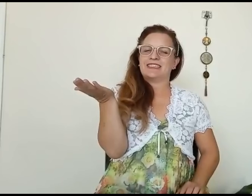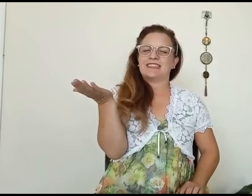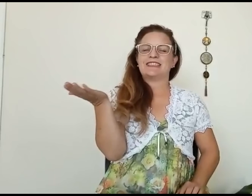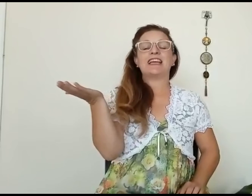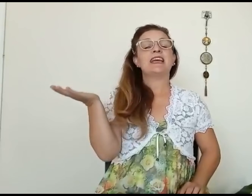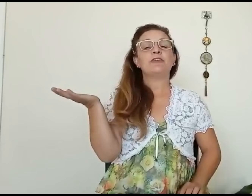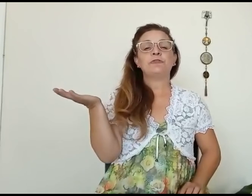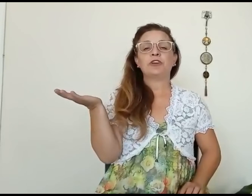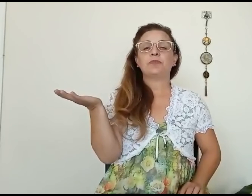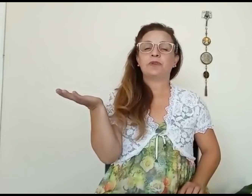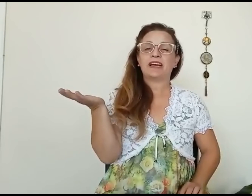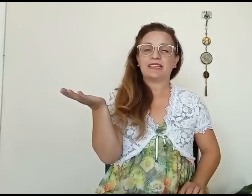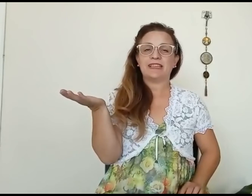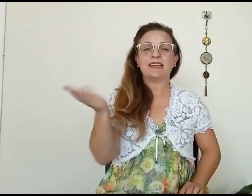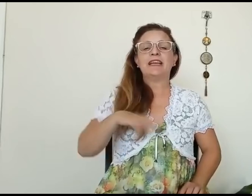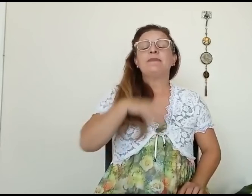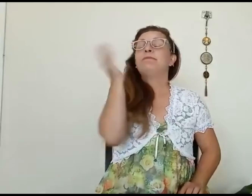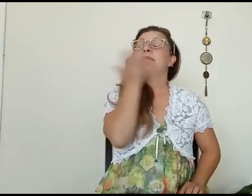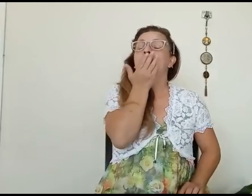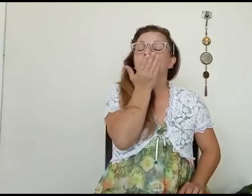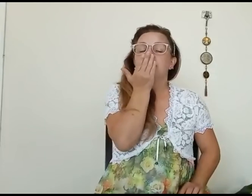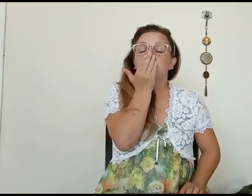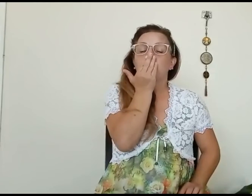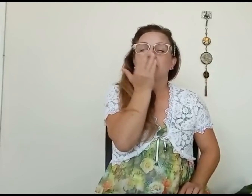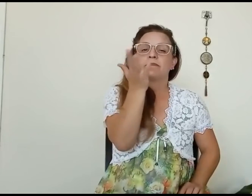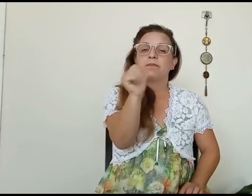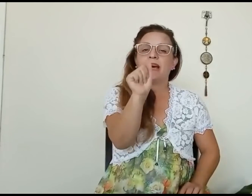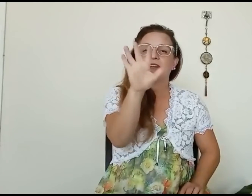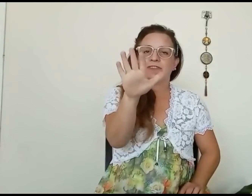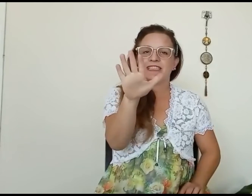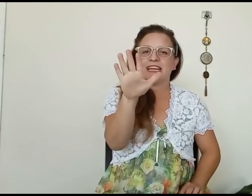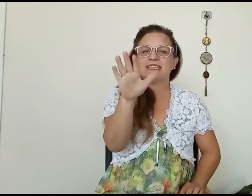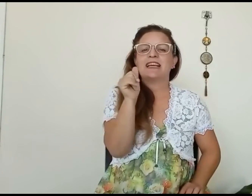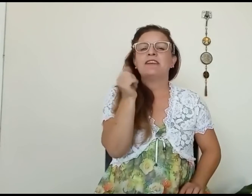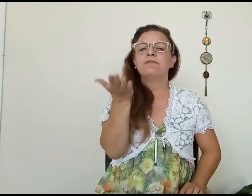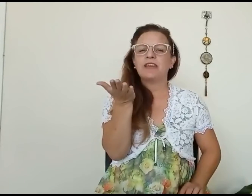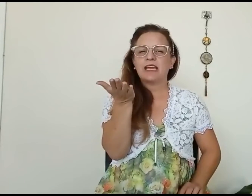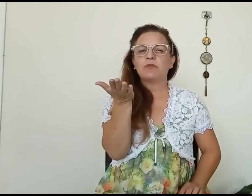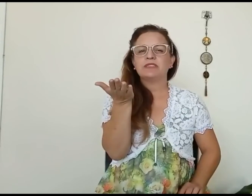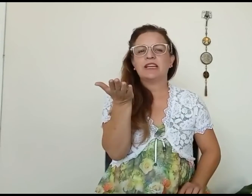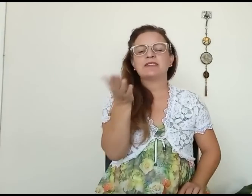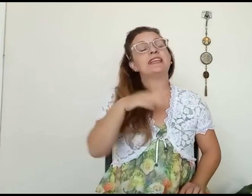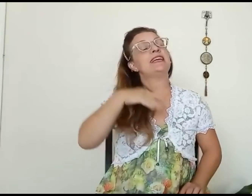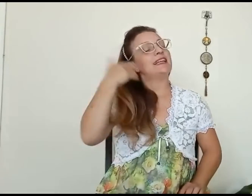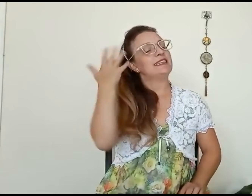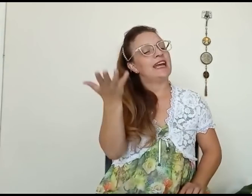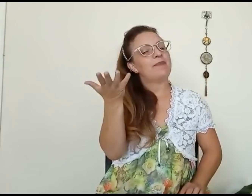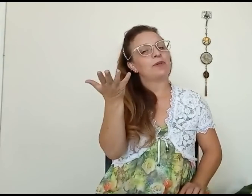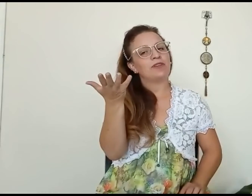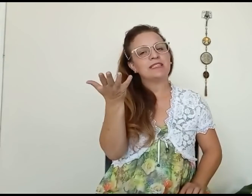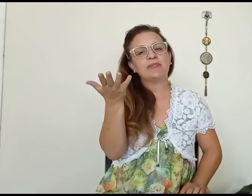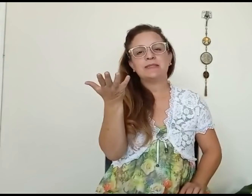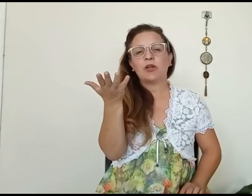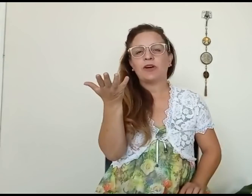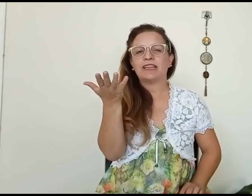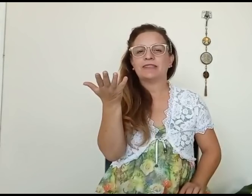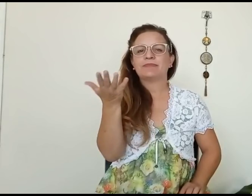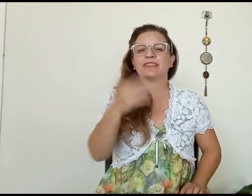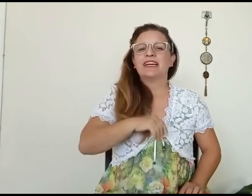crianças, eu fico por aqui. Beijos para vocês. Fiquem com Deus e até a próxima história.